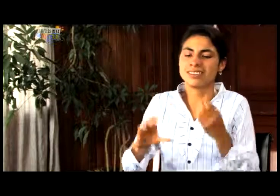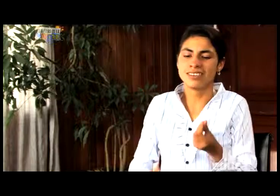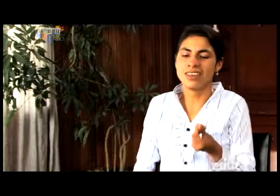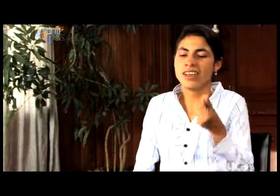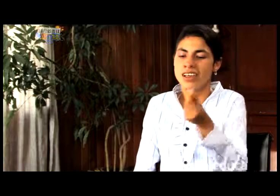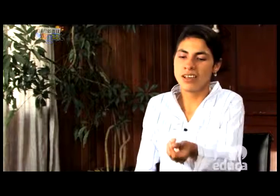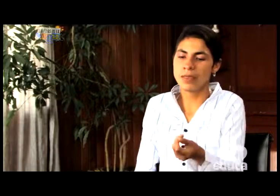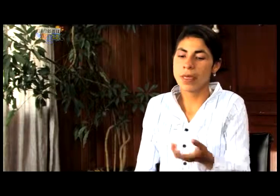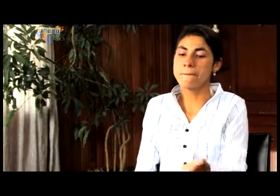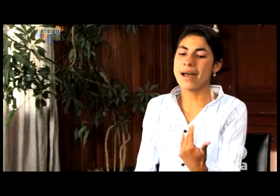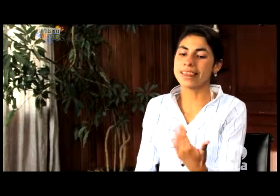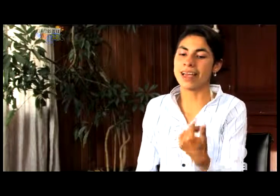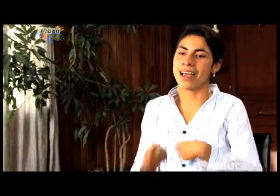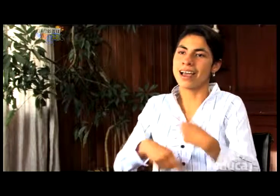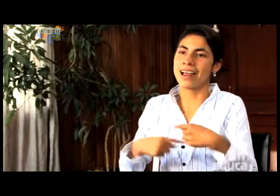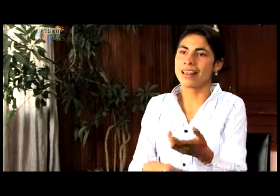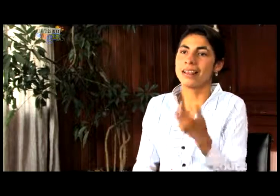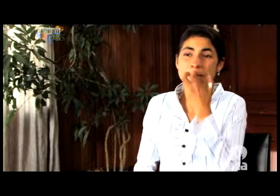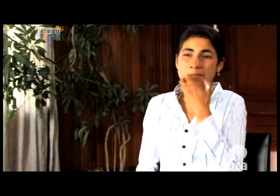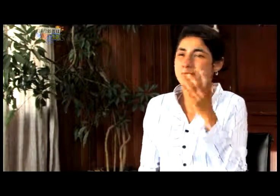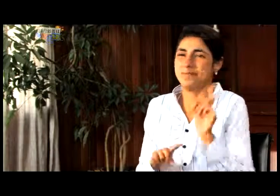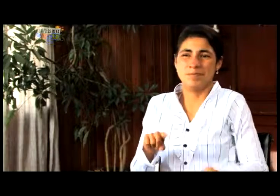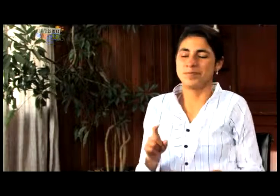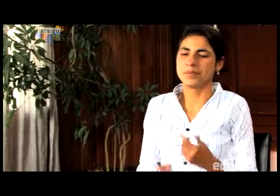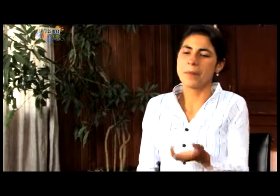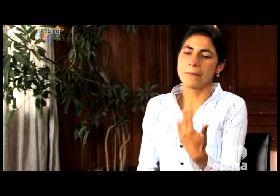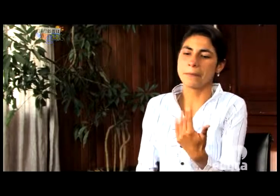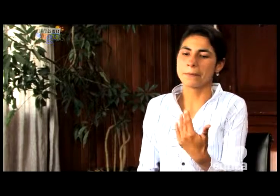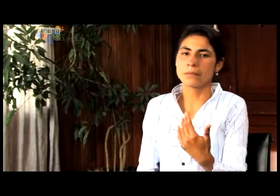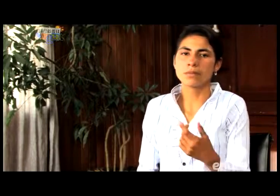Por ejemplo, si me iba a la tienda y pedía algo, no me entendían.